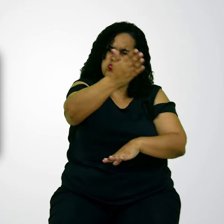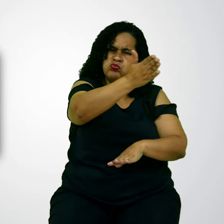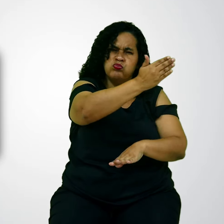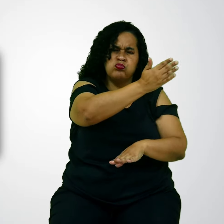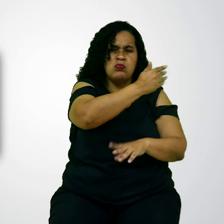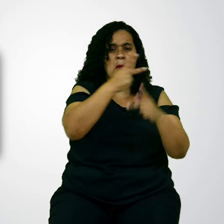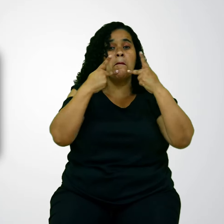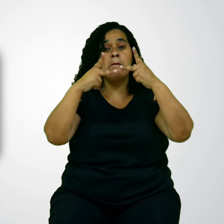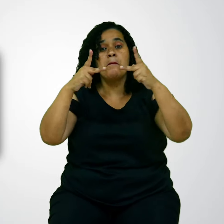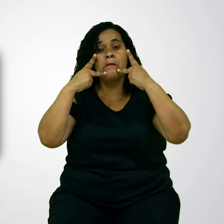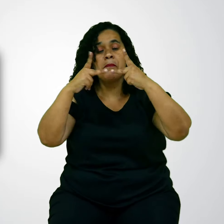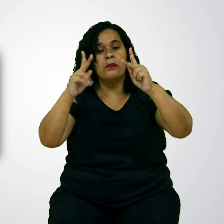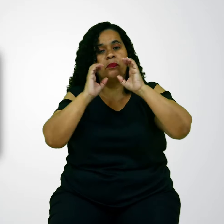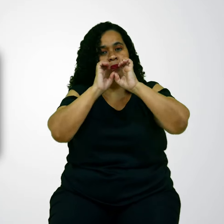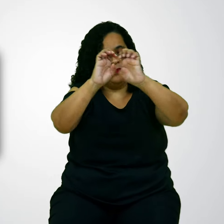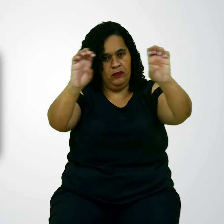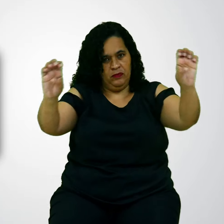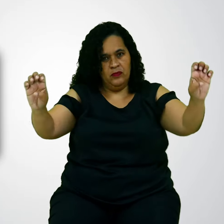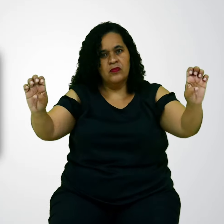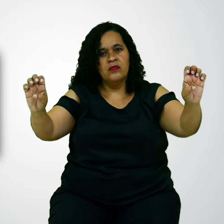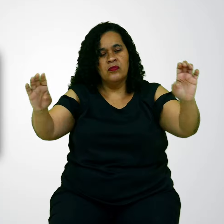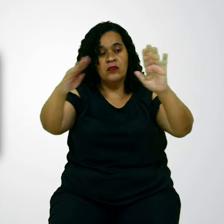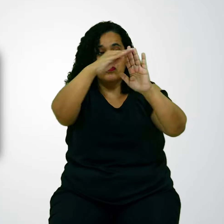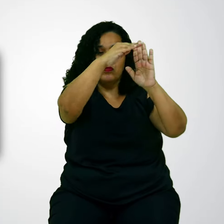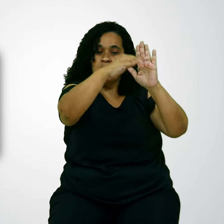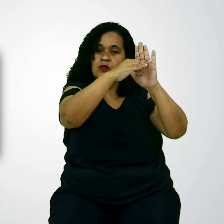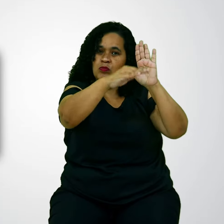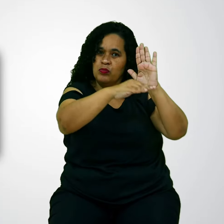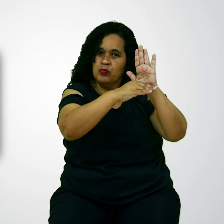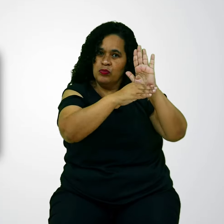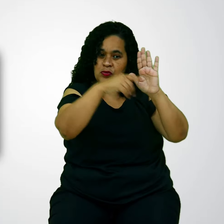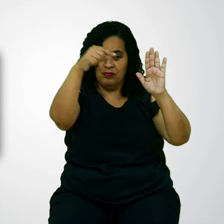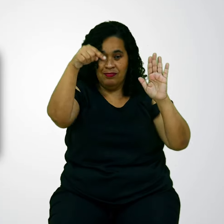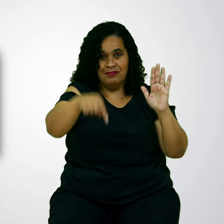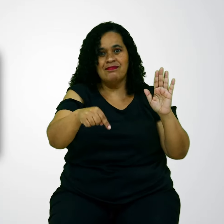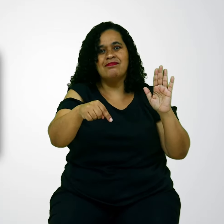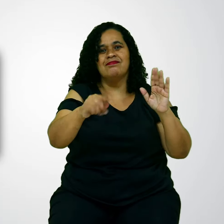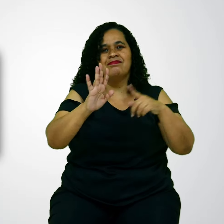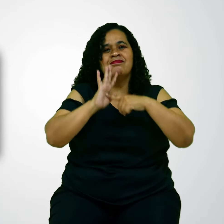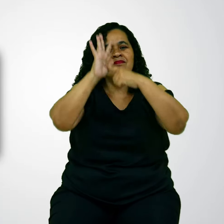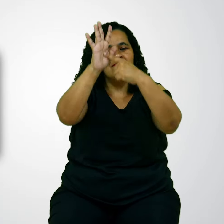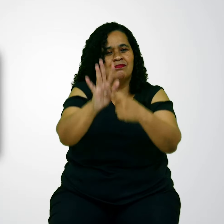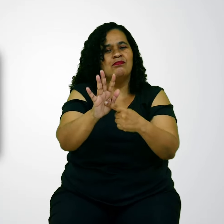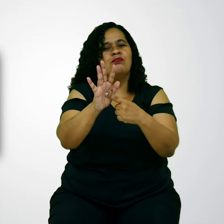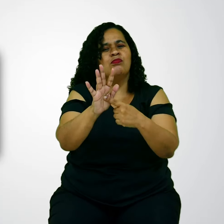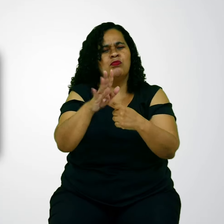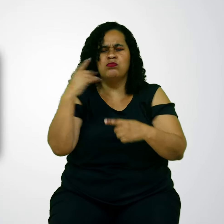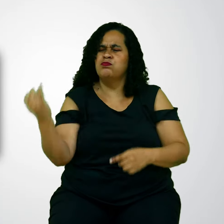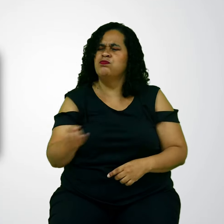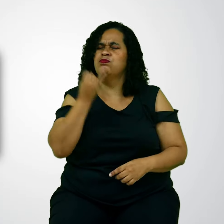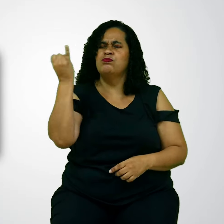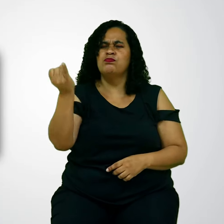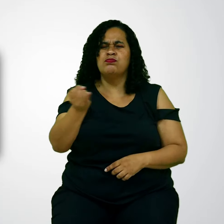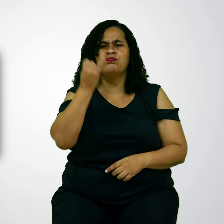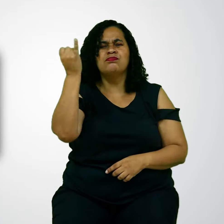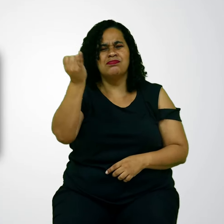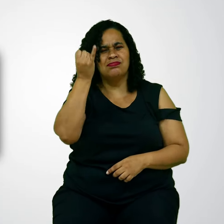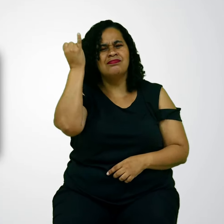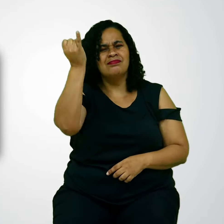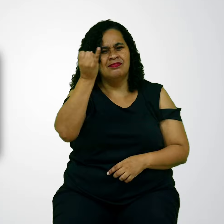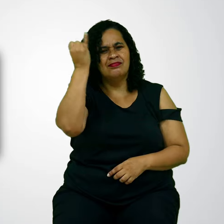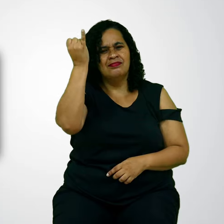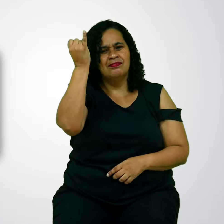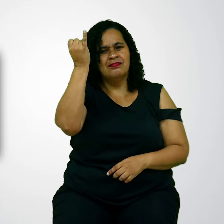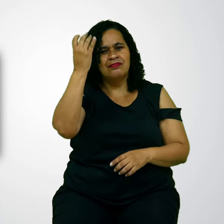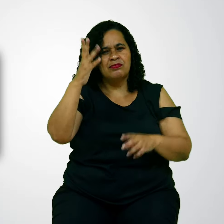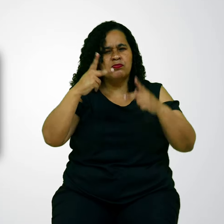Evangelho. E este programa é uma ferramenta importante para que a mensagem chegue muito mais longe ainda, alcançando